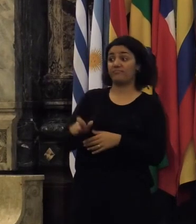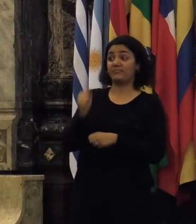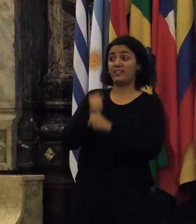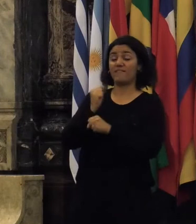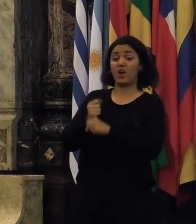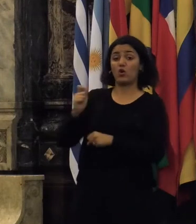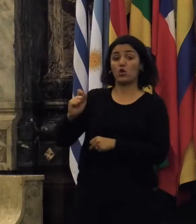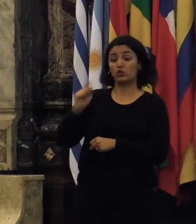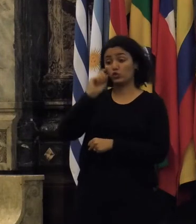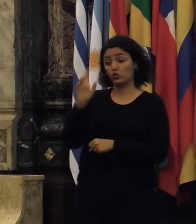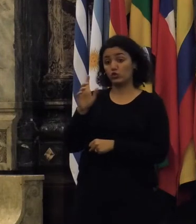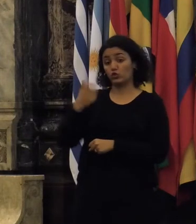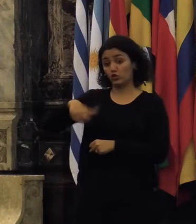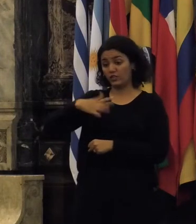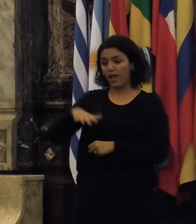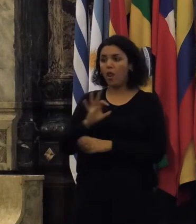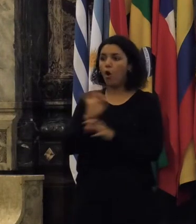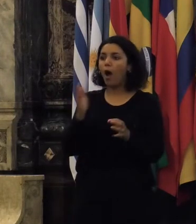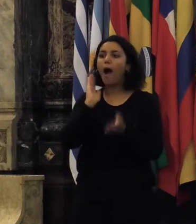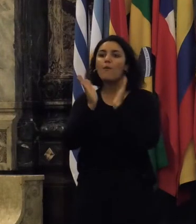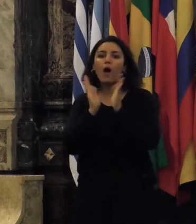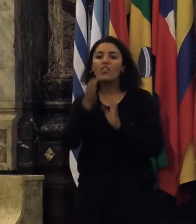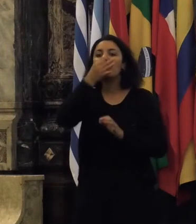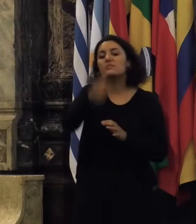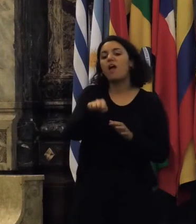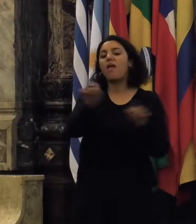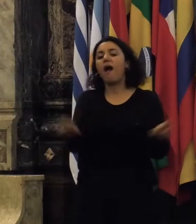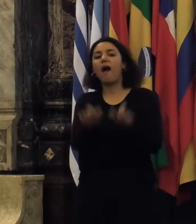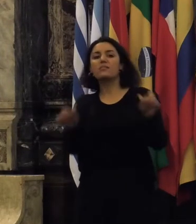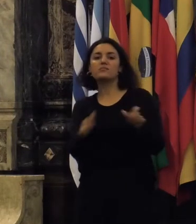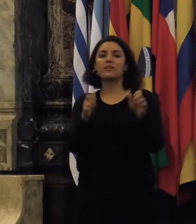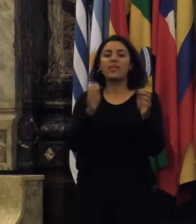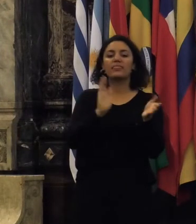define, ¿no? Una modalidad de prácticas, entonces dice, acá hay que hacer terapia de